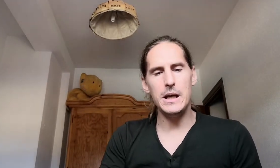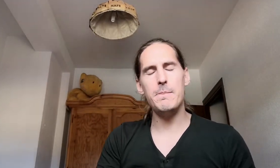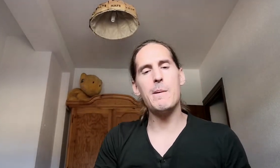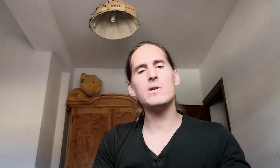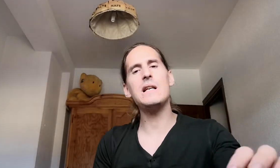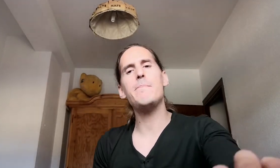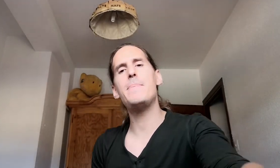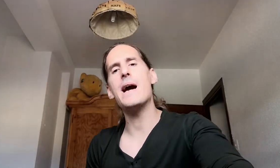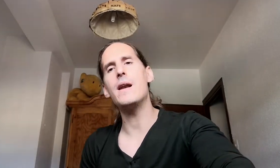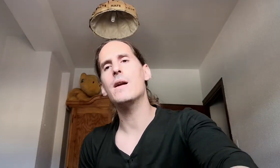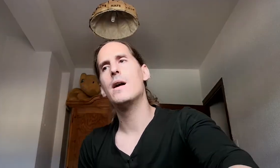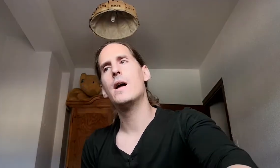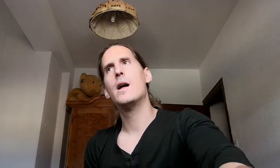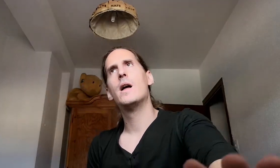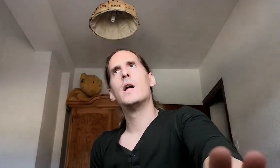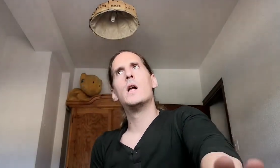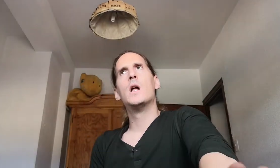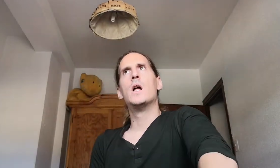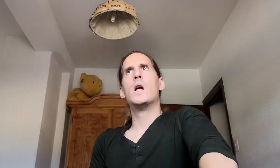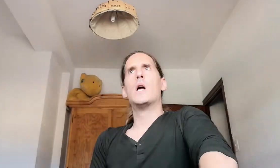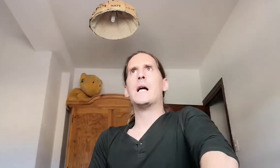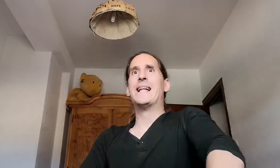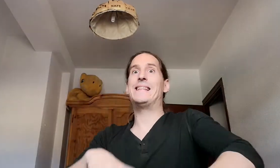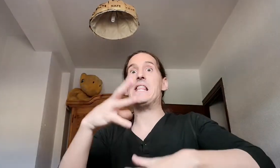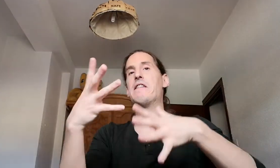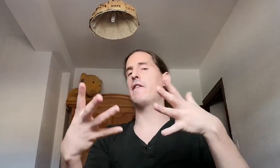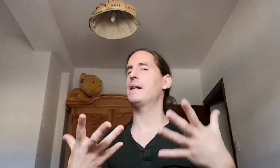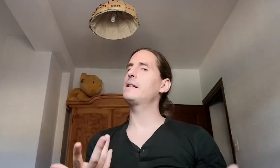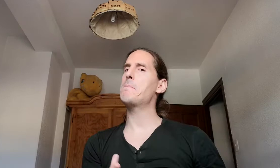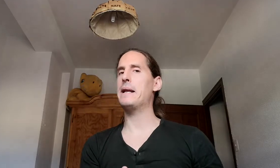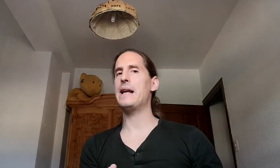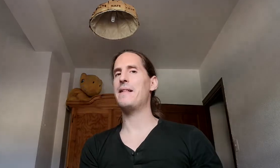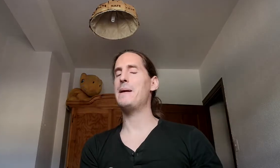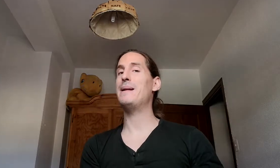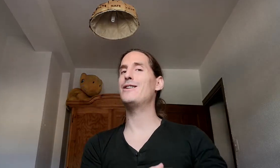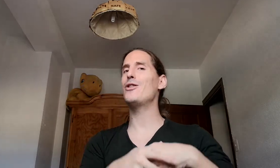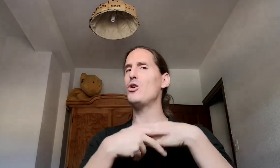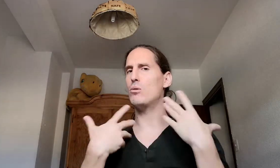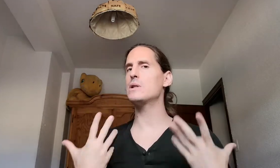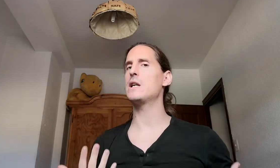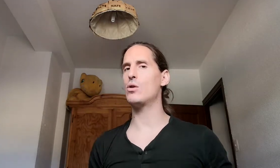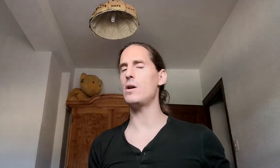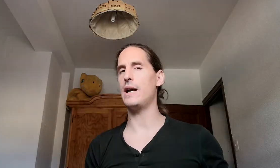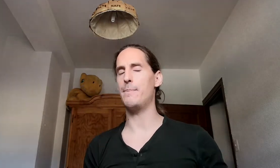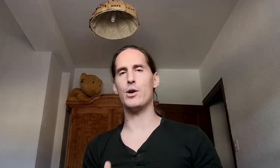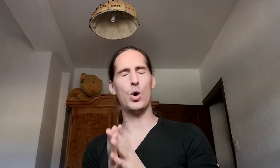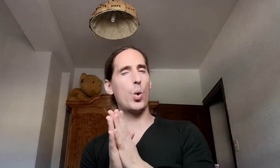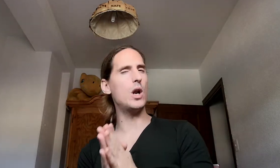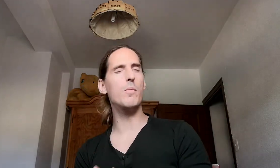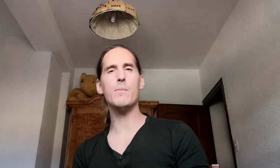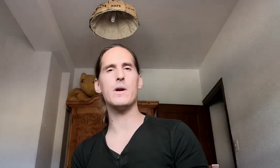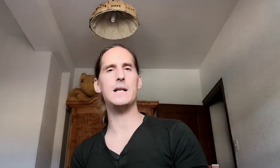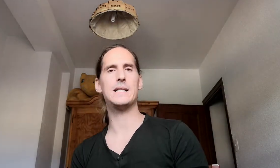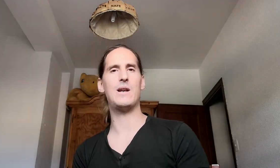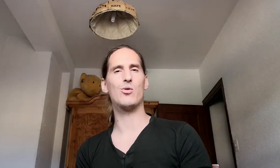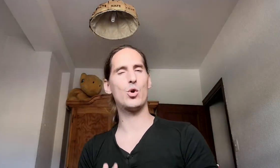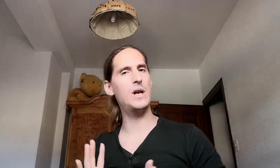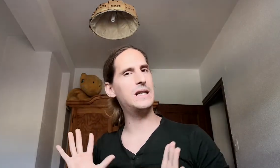y vamos a limpiar de diferentes maneras, dependiendo de cómo se coge. Porque ocurre lo mismo que en el salón, con el